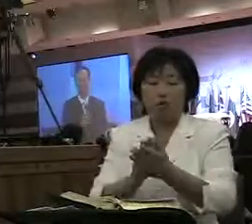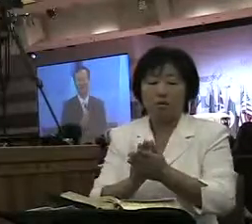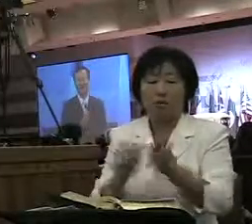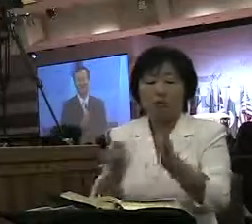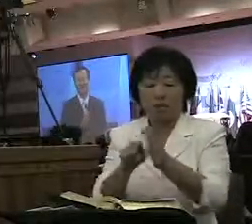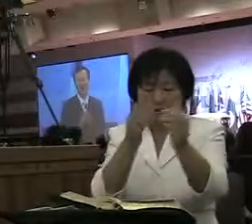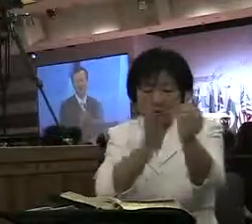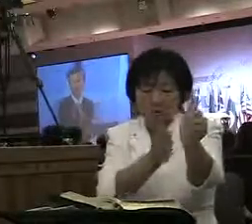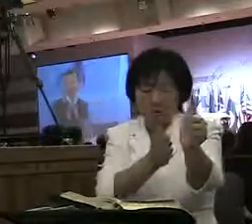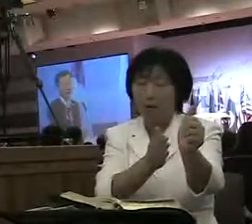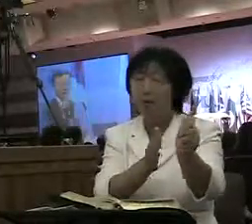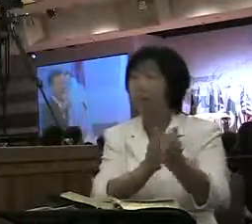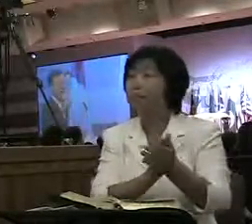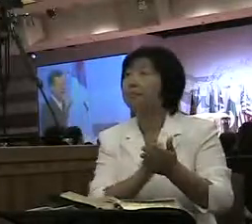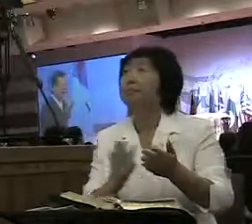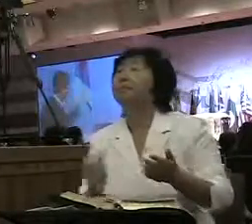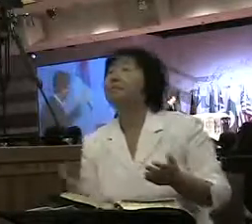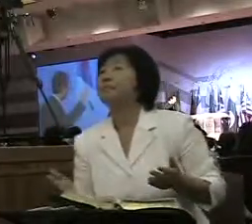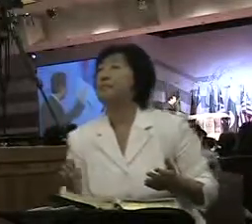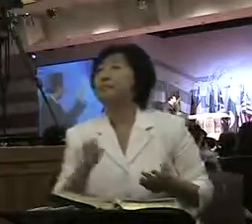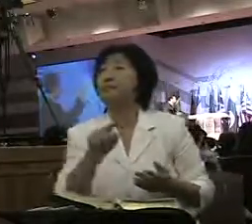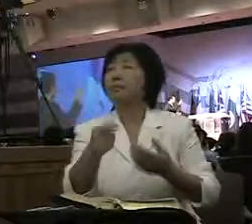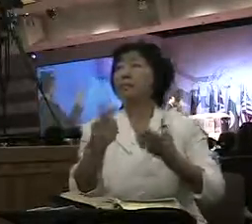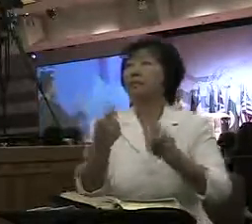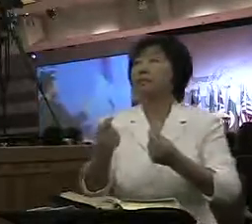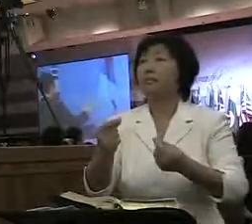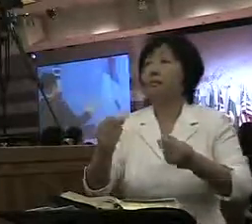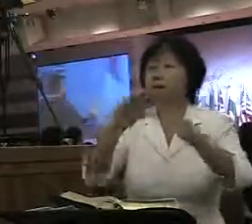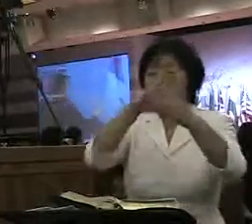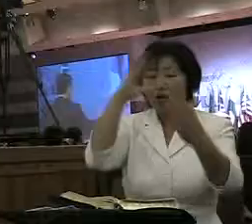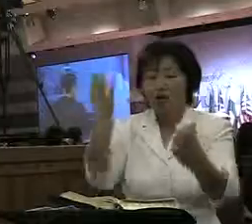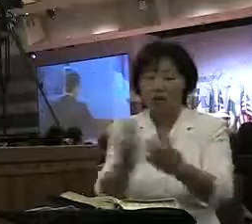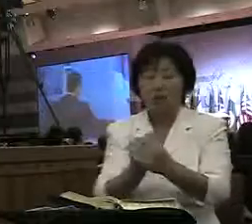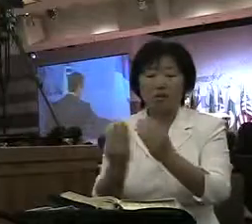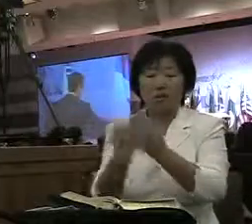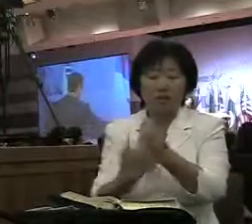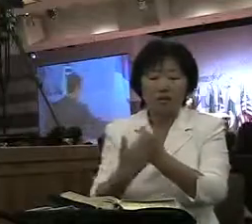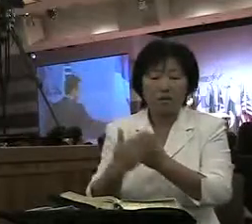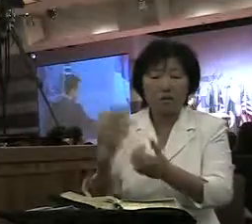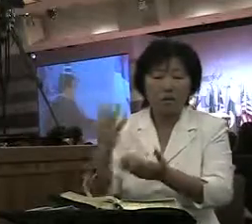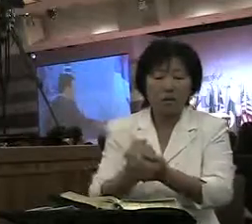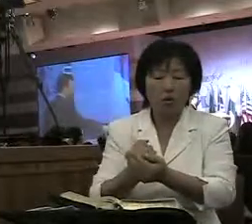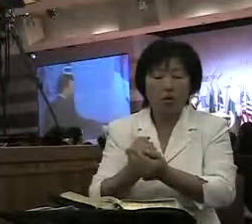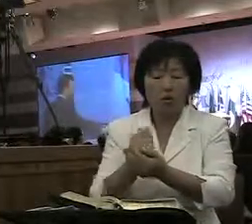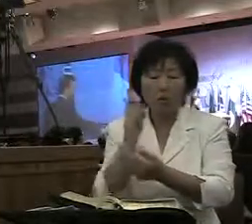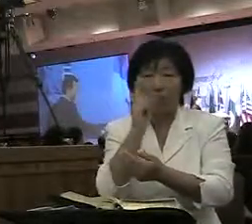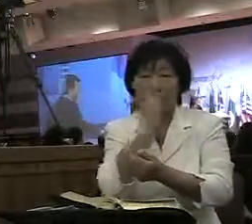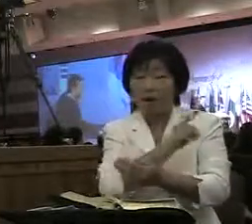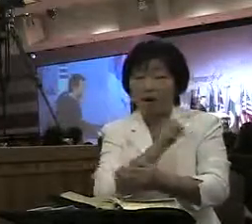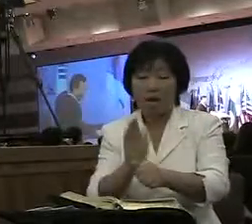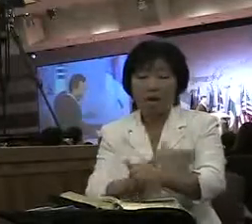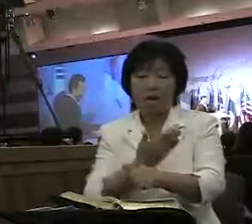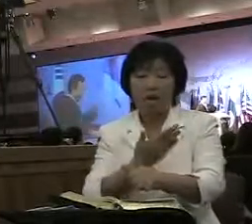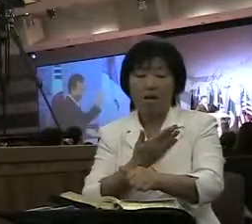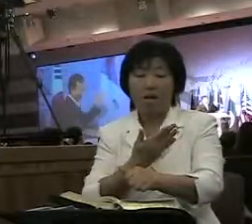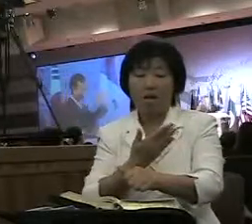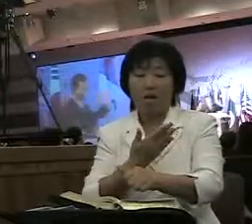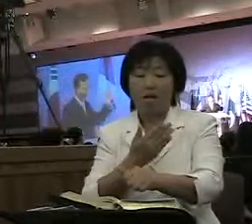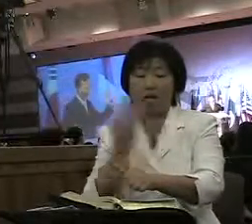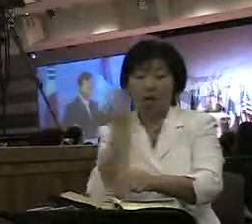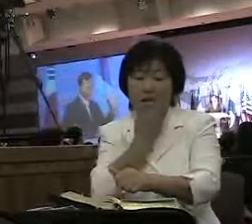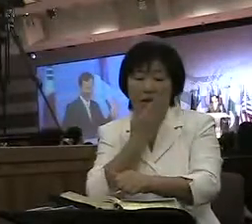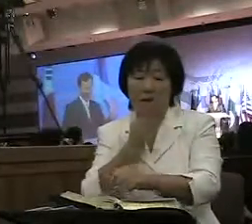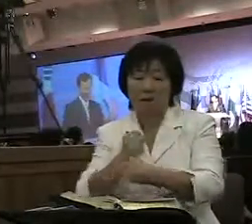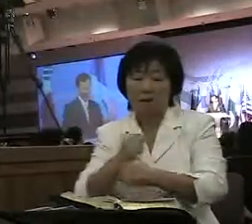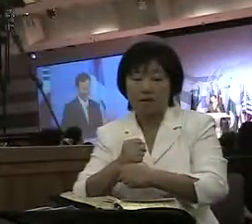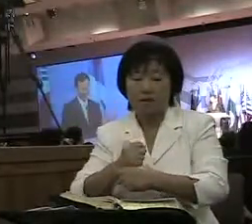믿으시기를 바랍니다. 하나님께서 이렇게 전적인 은혜로 그의 부정한 것을 정결하게 만든 다음에